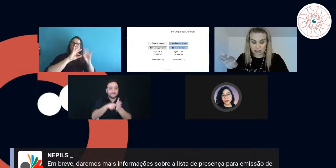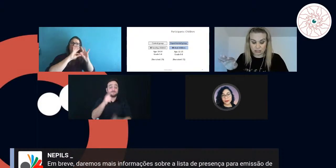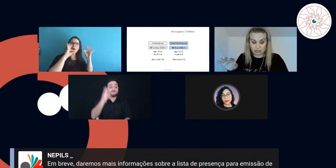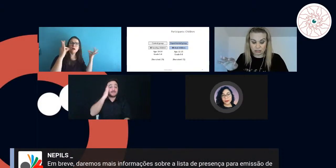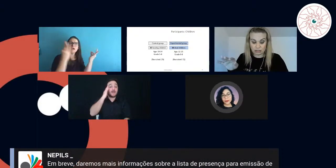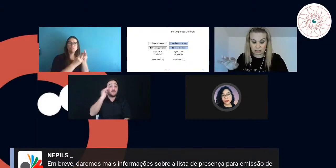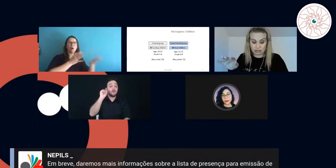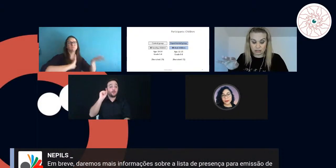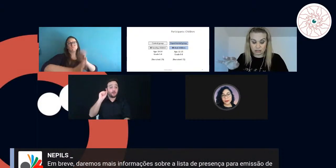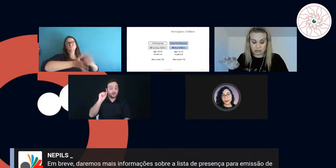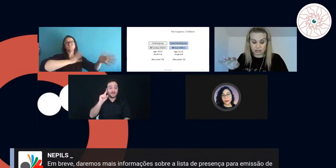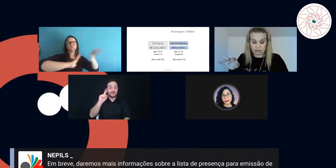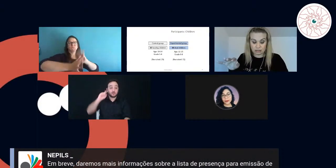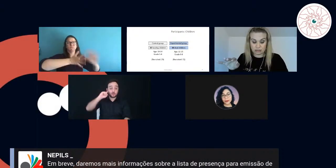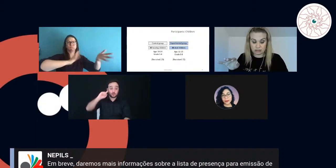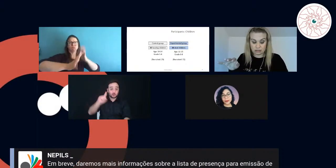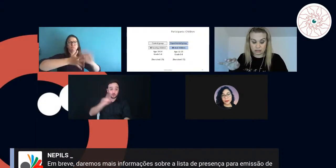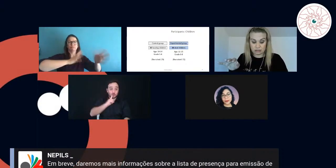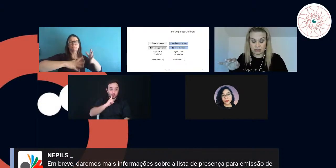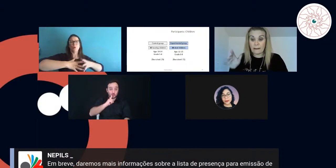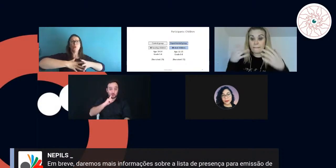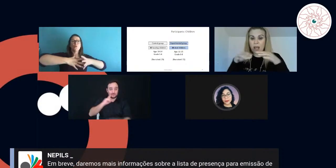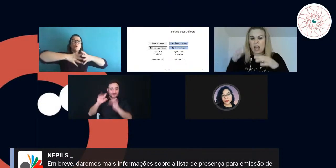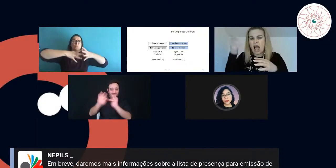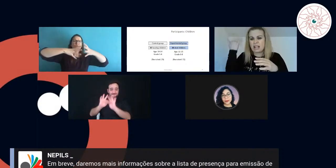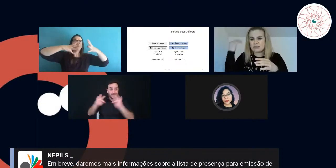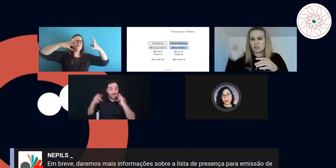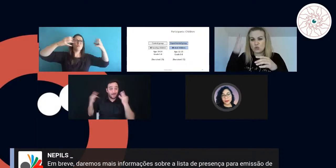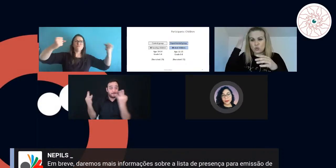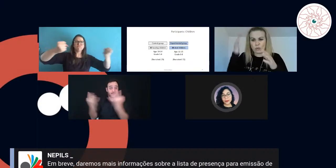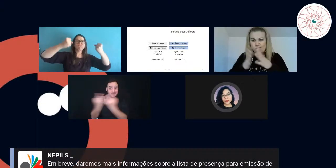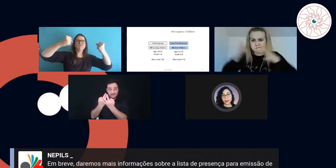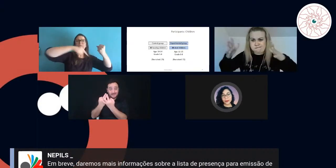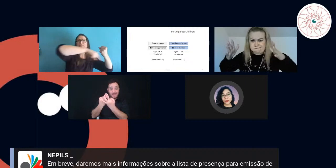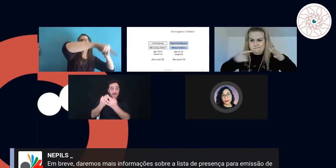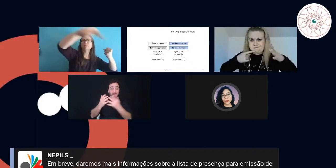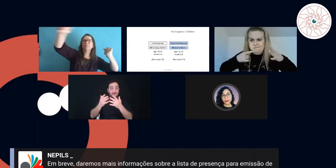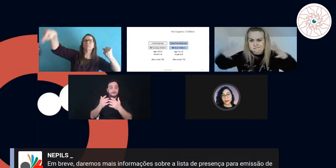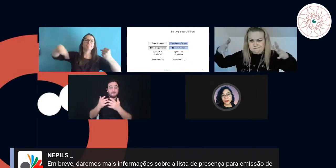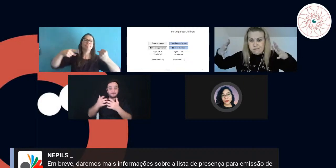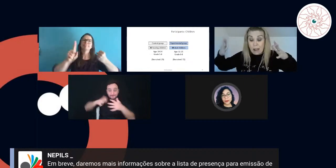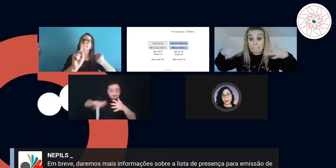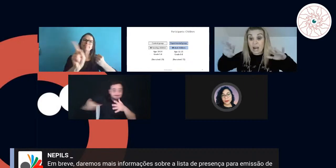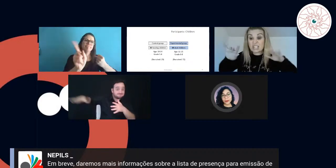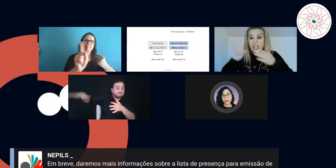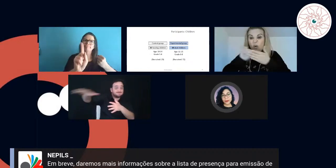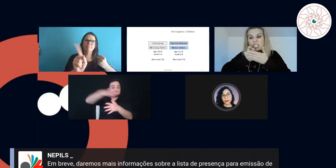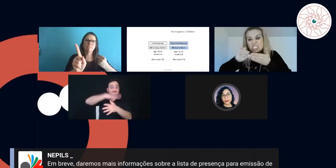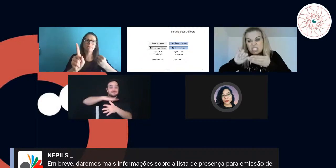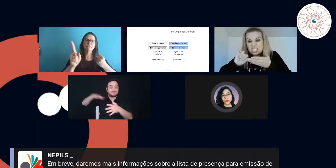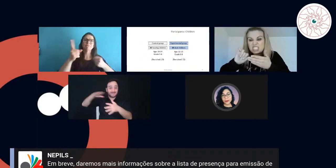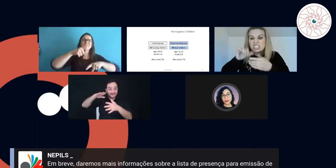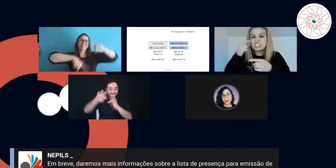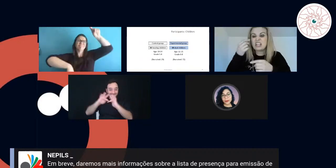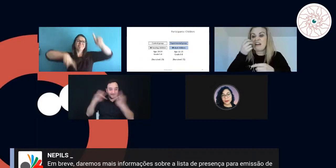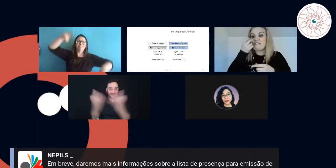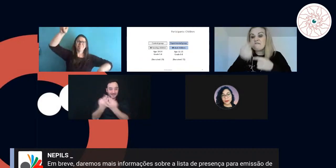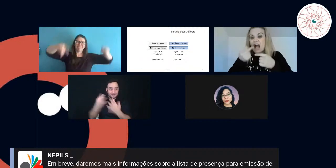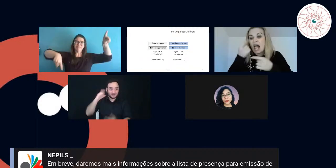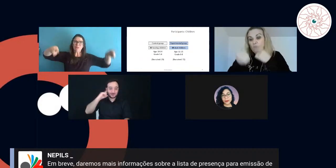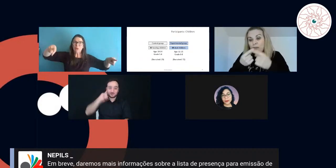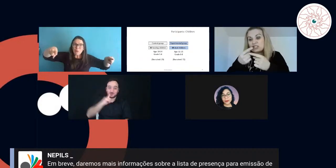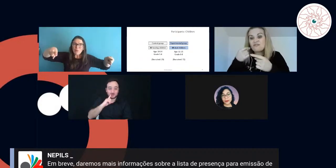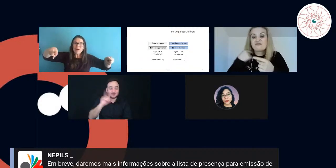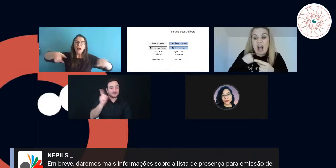um número uma grande no começo, né, mas aos poucos elas foram desistindo por várias, por n